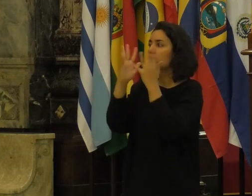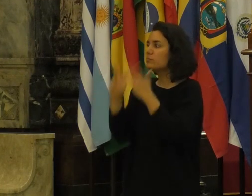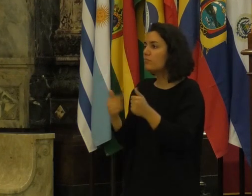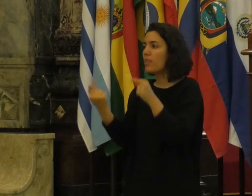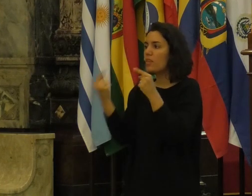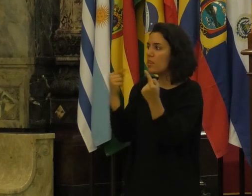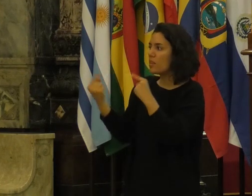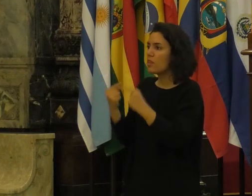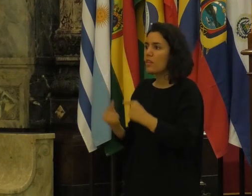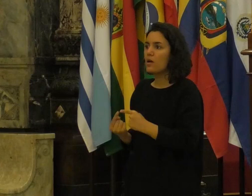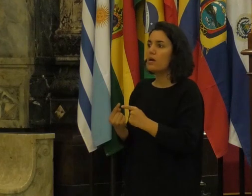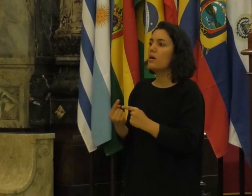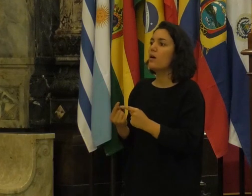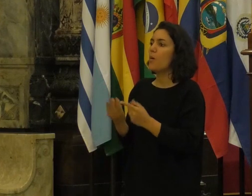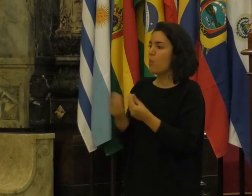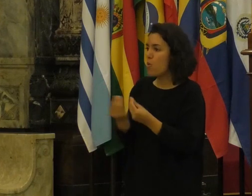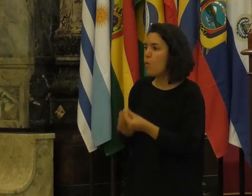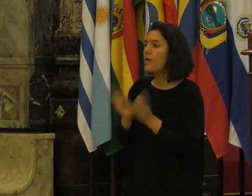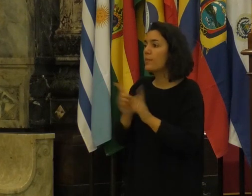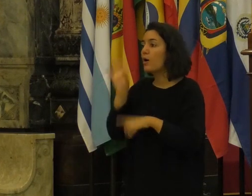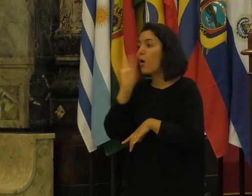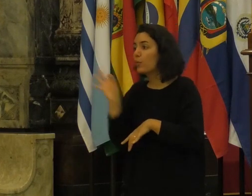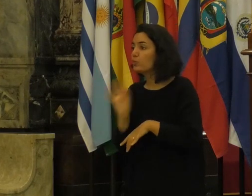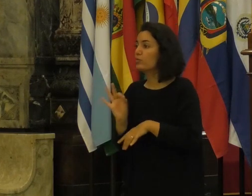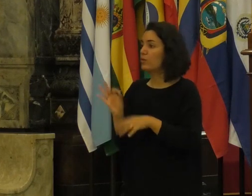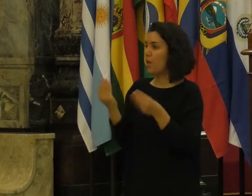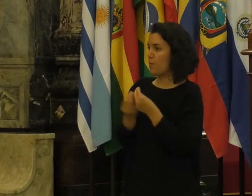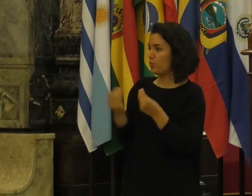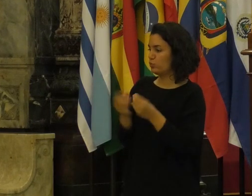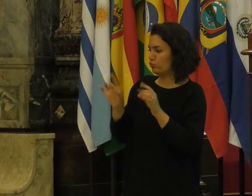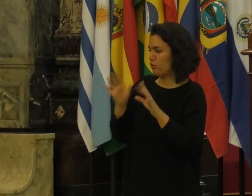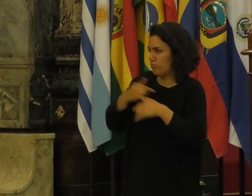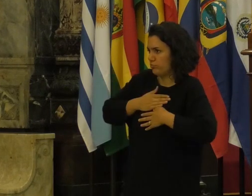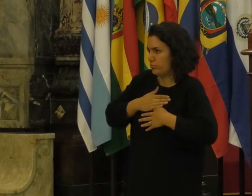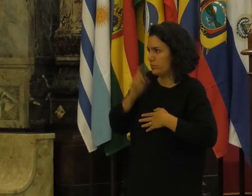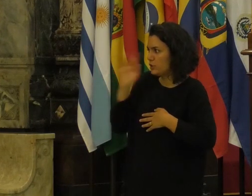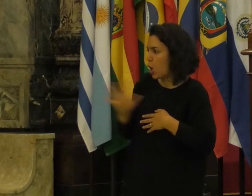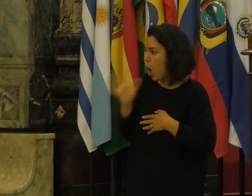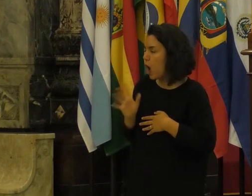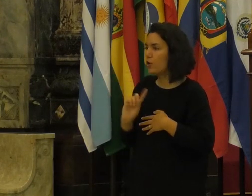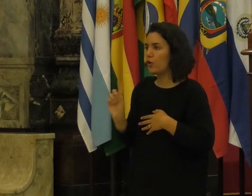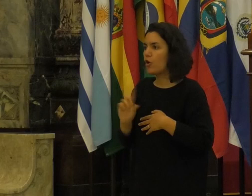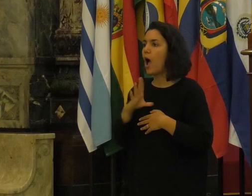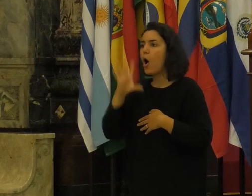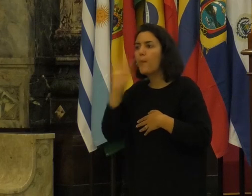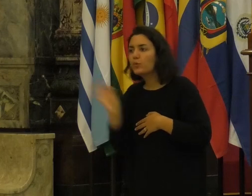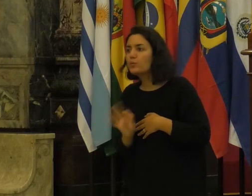muchas, y sus oportunidades, no solo para nosotros los psicólogos, oportunidades en lo